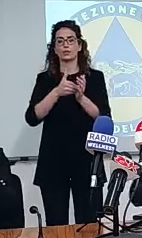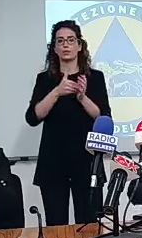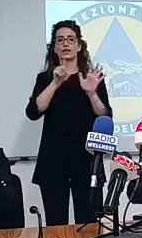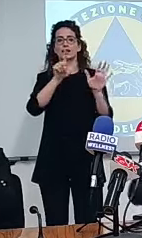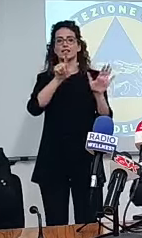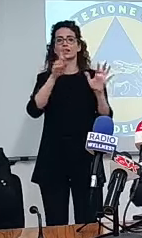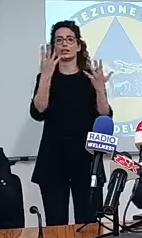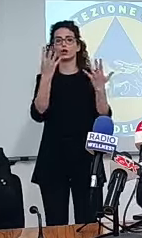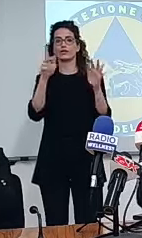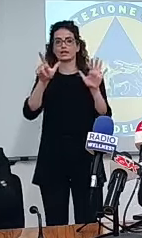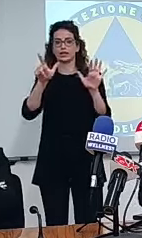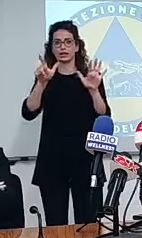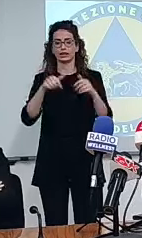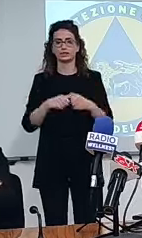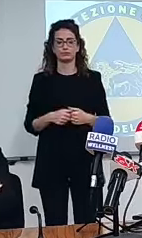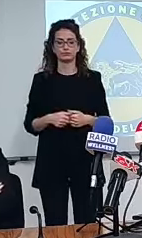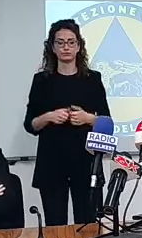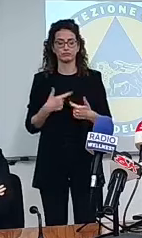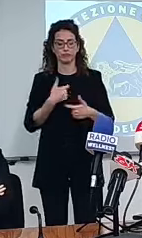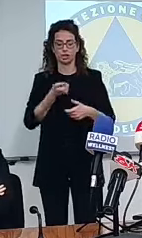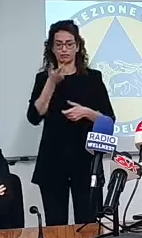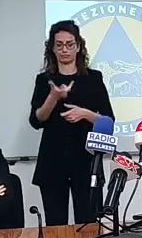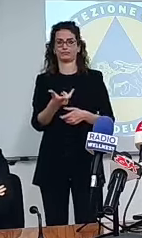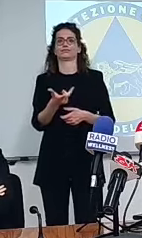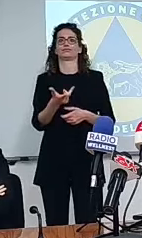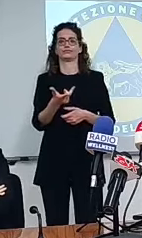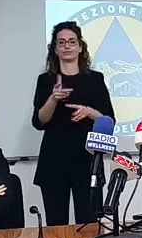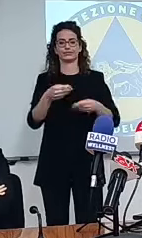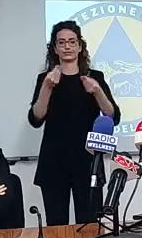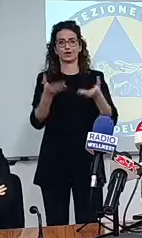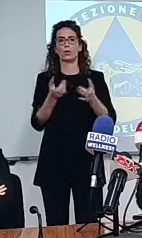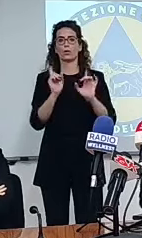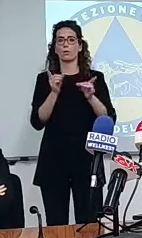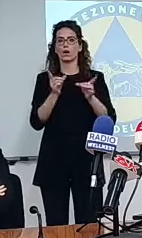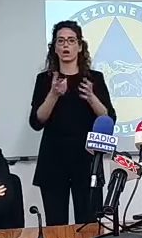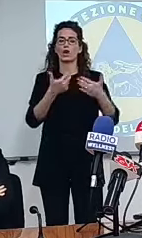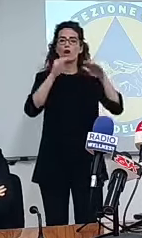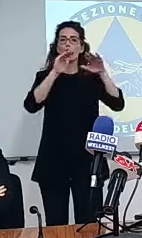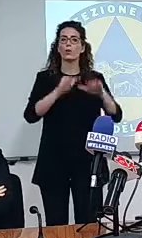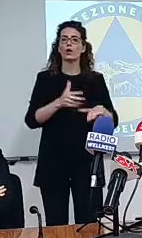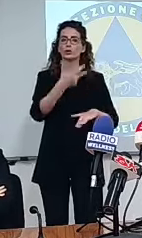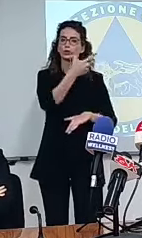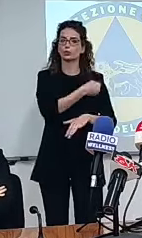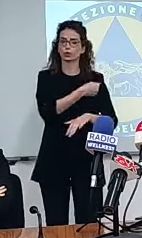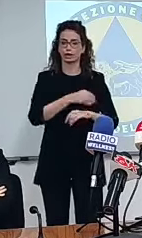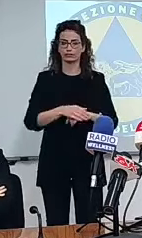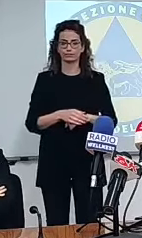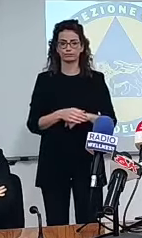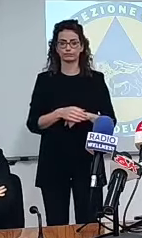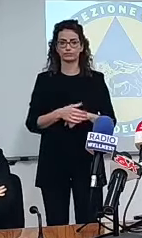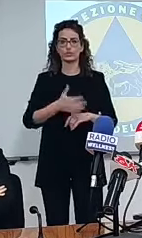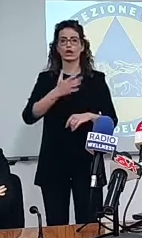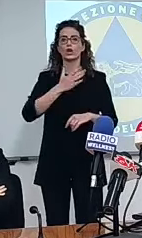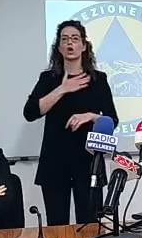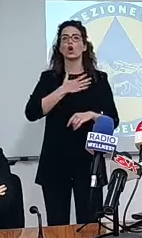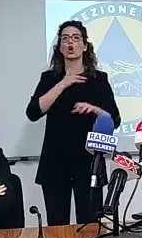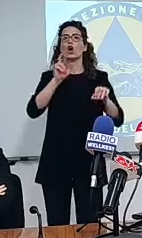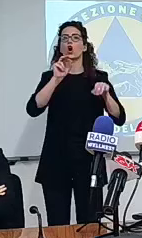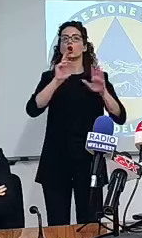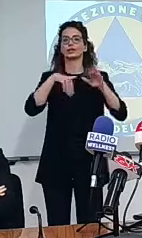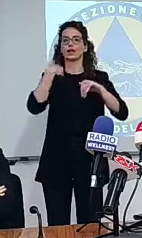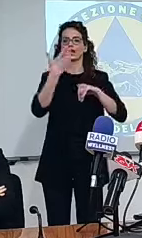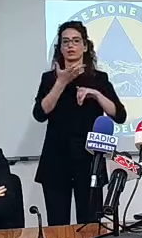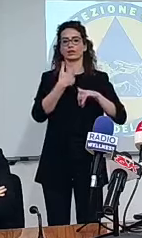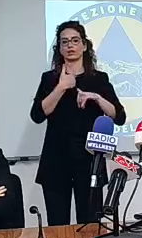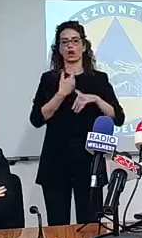25.797. Però il dato straordinario che vi do è quello delle coperture vaccinali. Sopra gli 80 anni, vi do